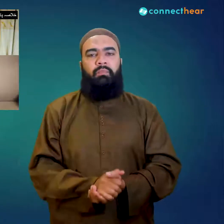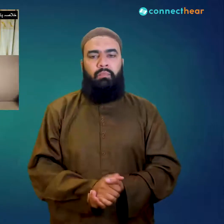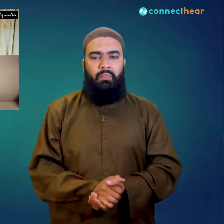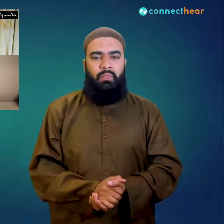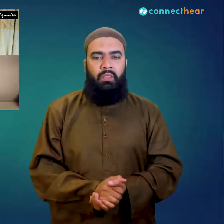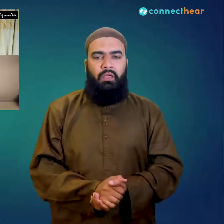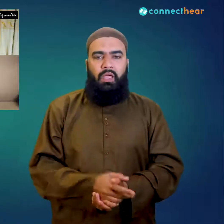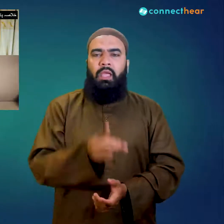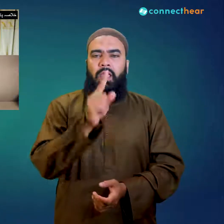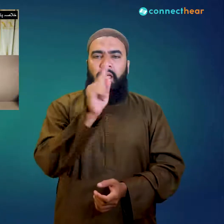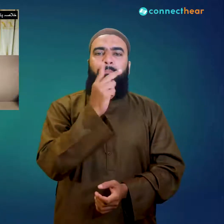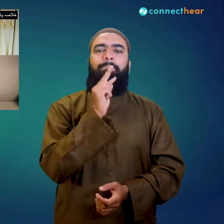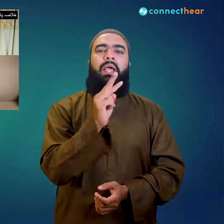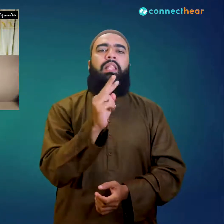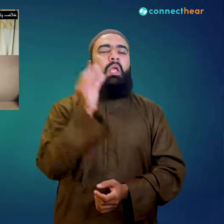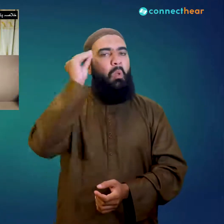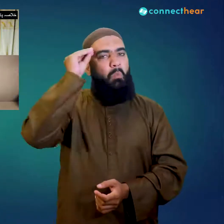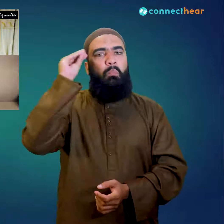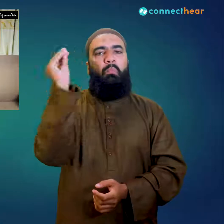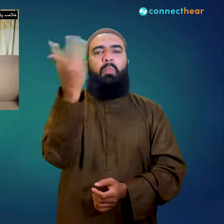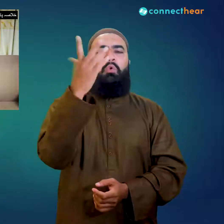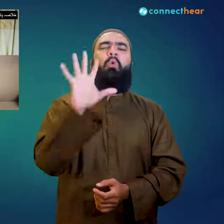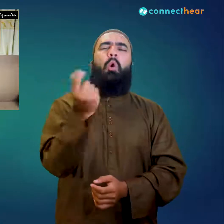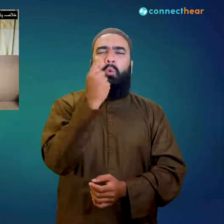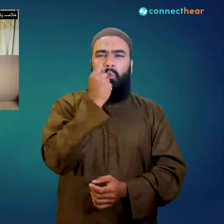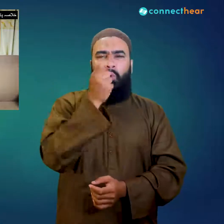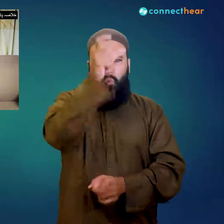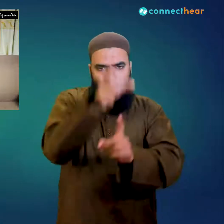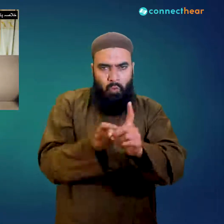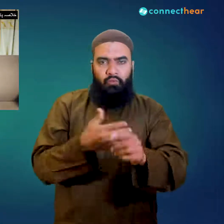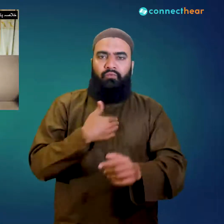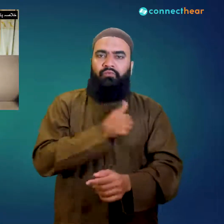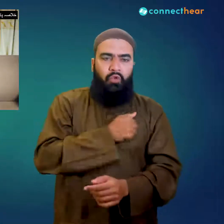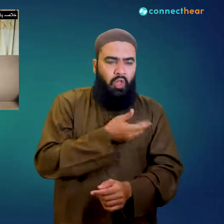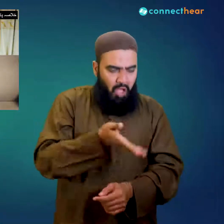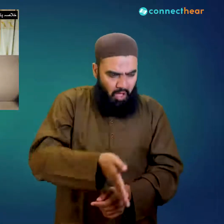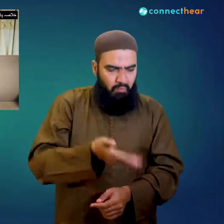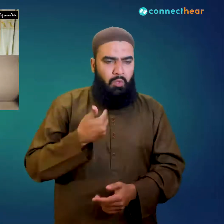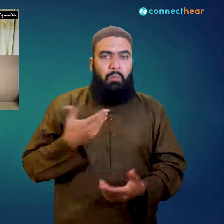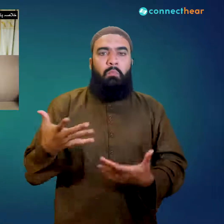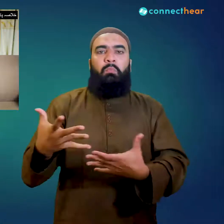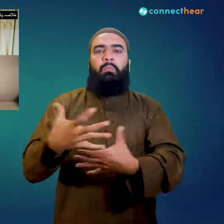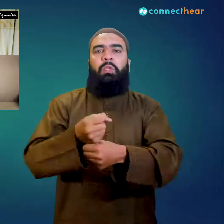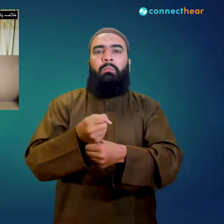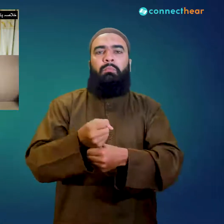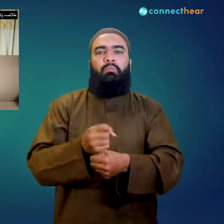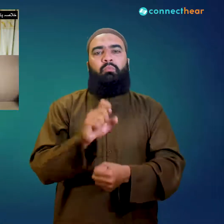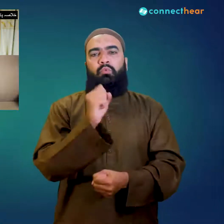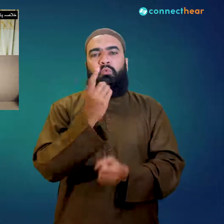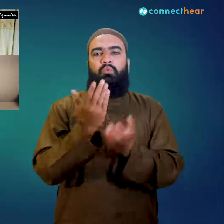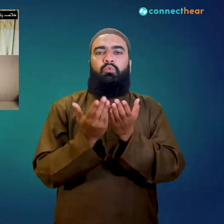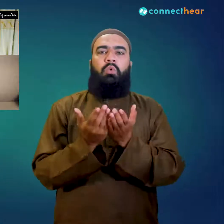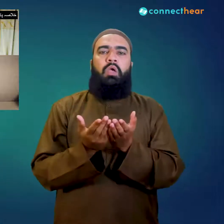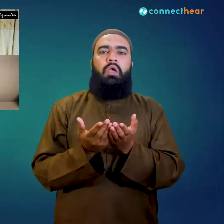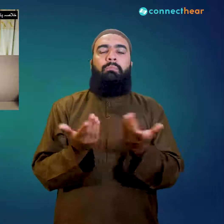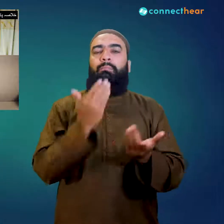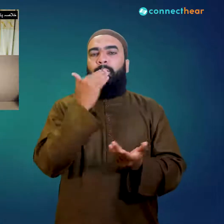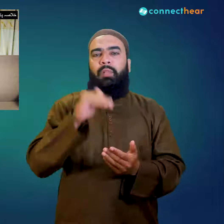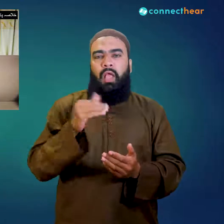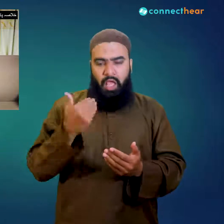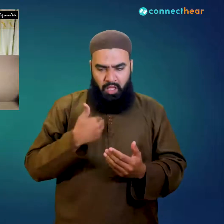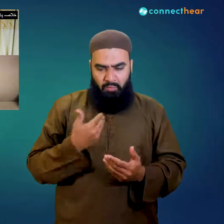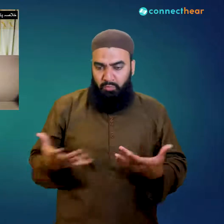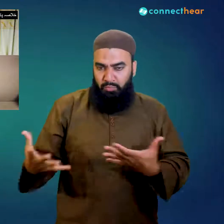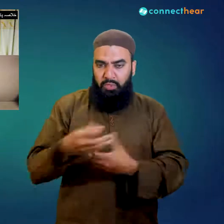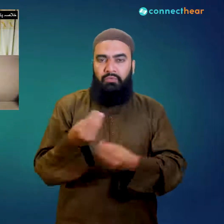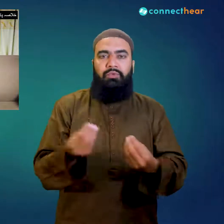شک ہم سب اللہ کے لیے ہیں اور ہمیں اللہ ہی کی طرف لوٹ کر جانا ہے۔ علماء فرماتے ہیں کہ یہ ہر قسم کے نقصان